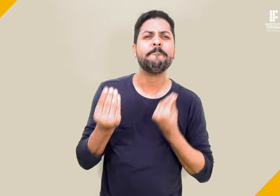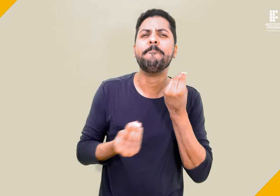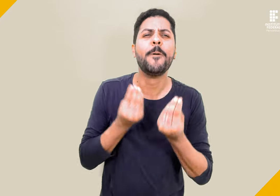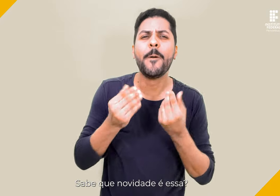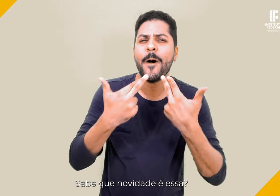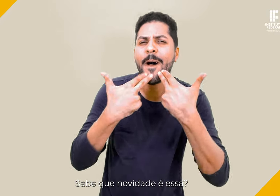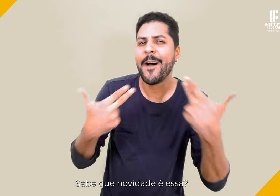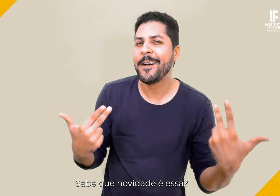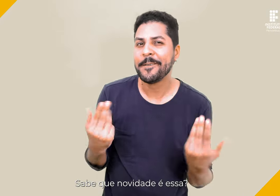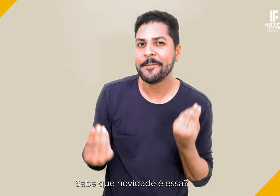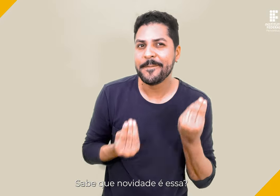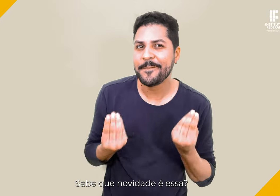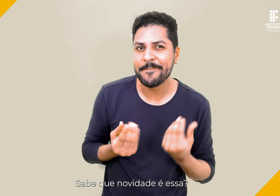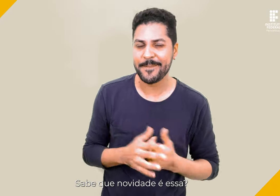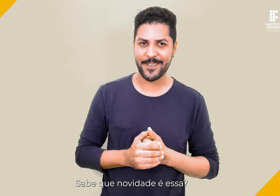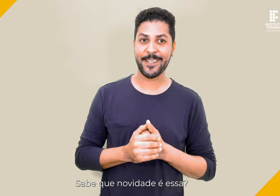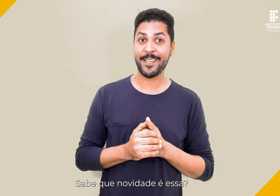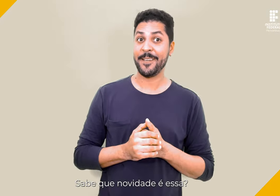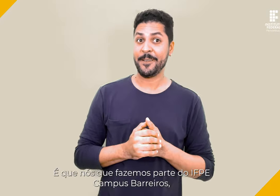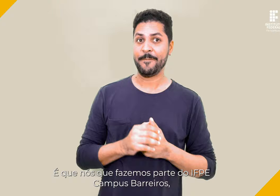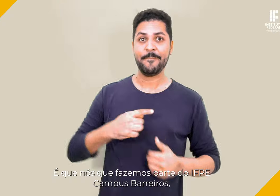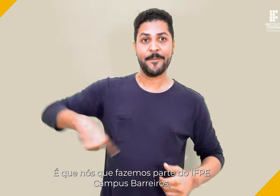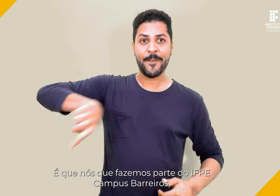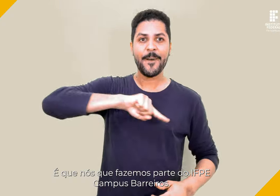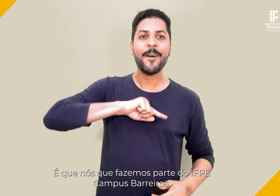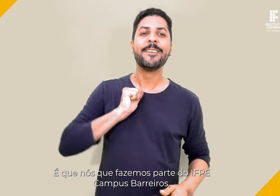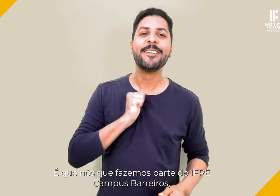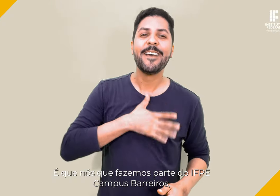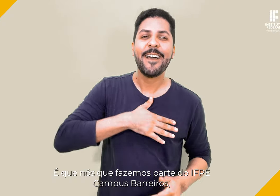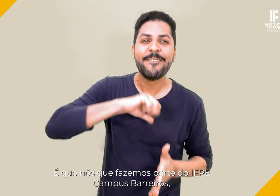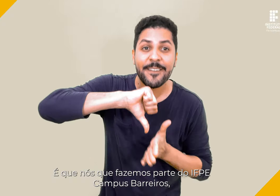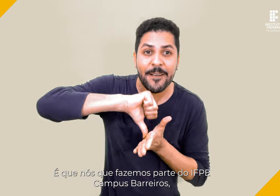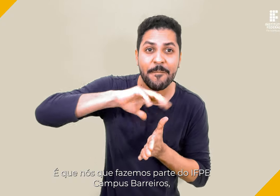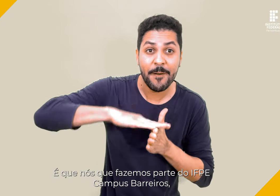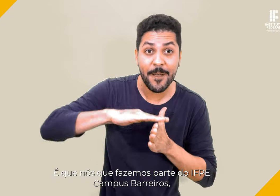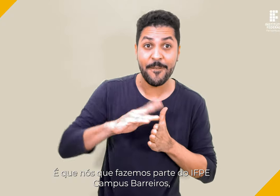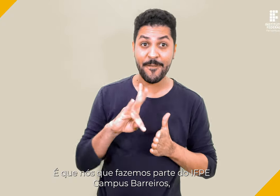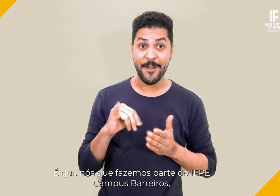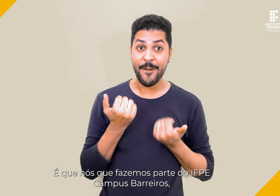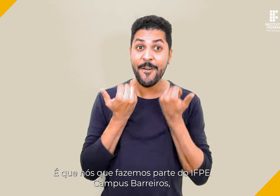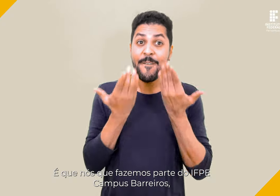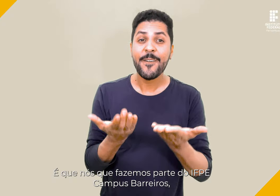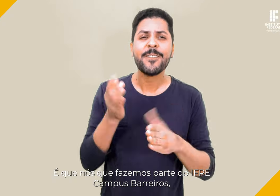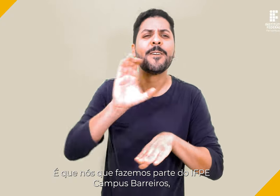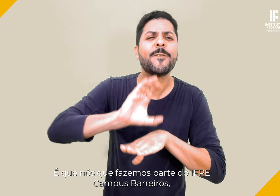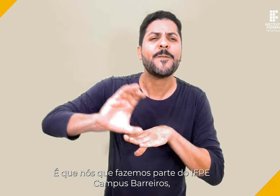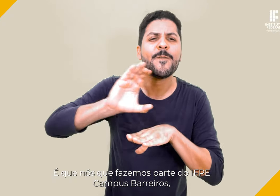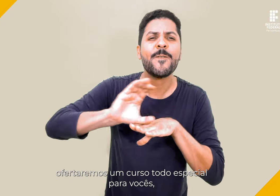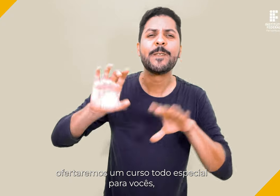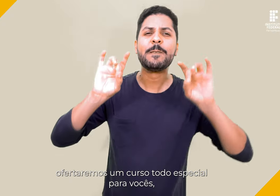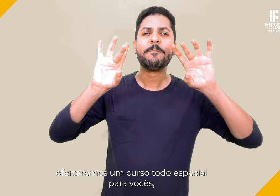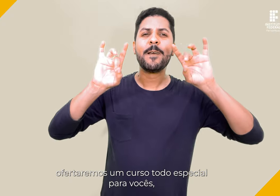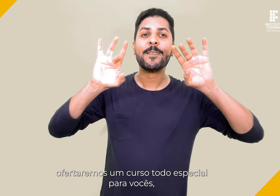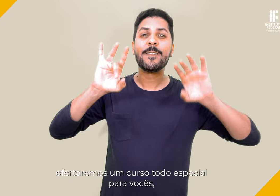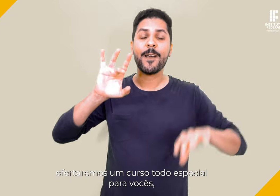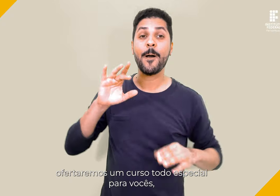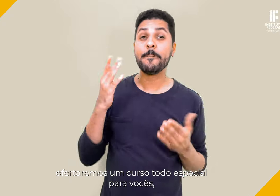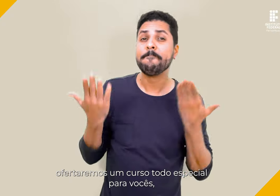Sabe que novidade é essa? É que nós, que fazemos parte do IFPE Campos Barreiros, ofertaremos um curso